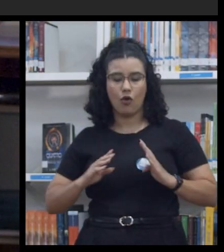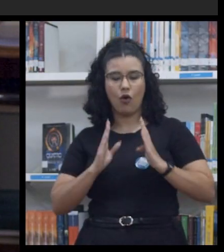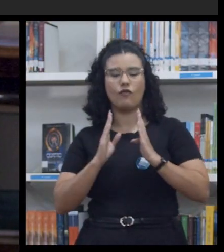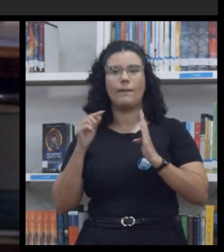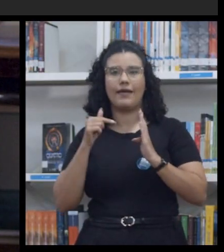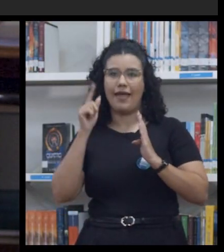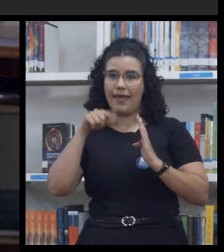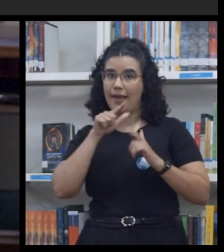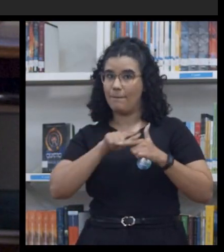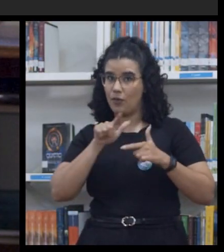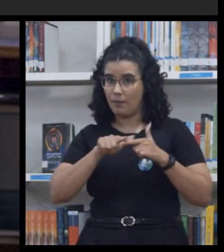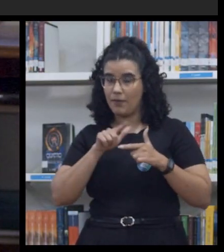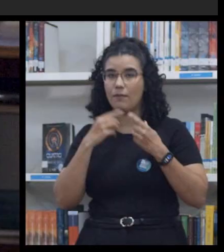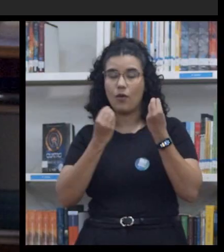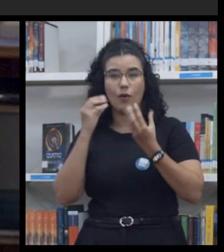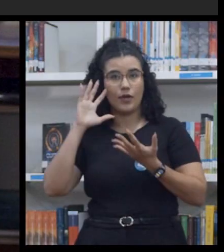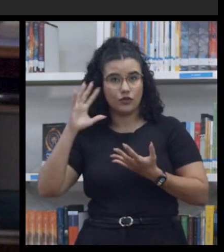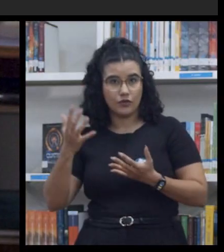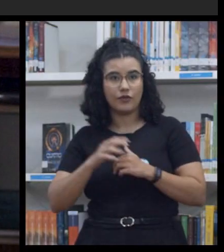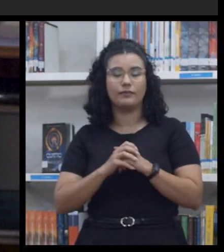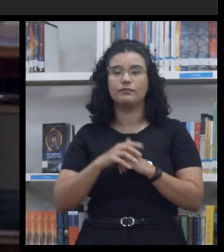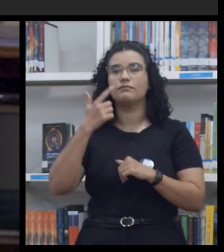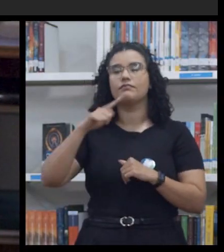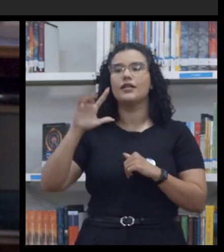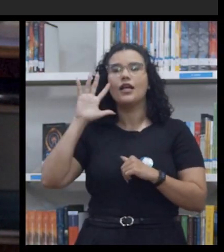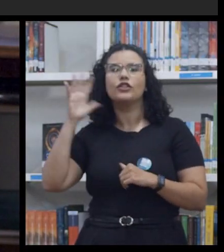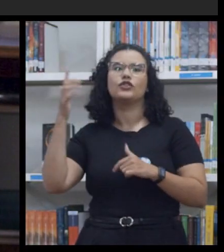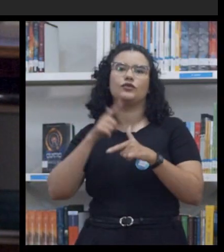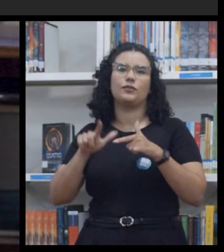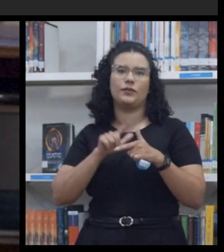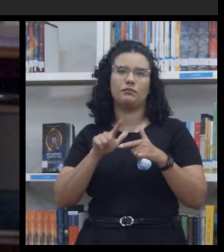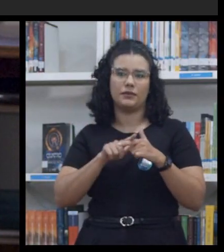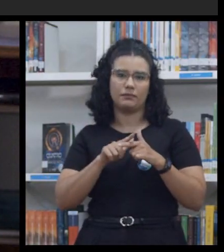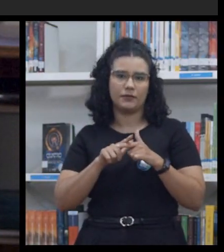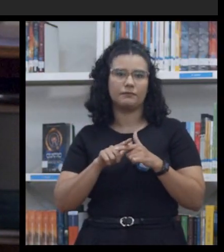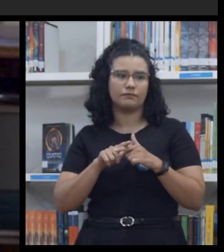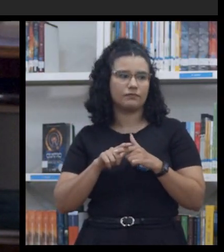o problema, né? É o como resolver. E a resolução.